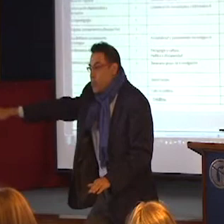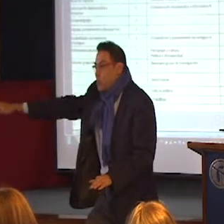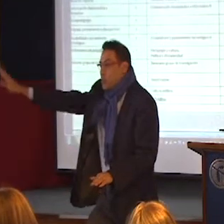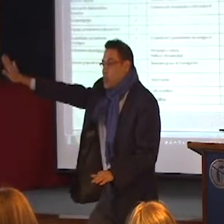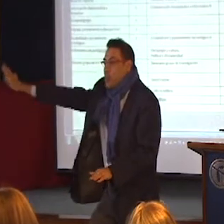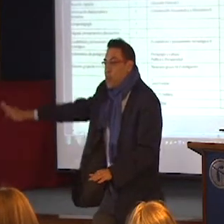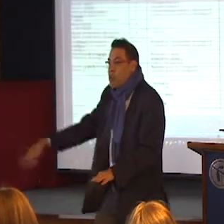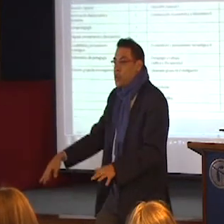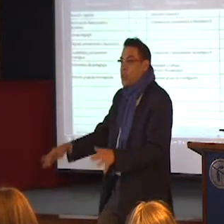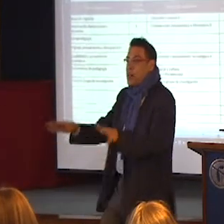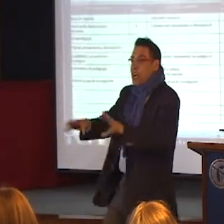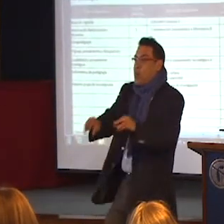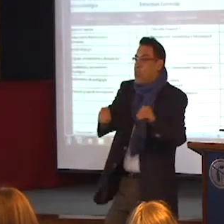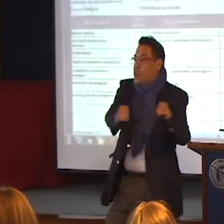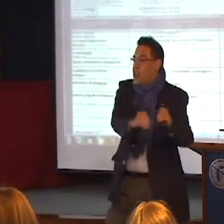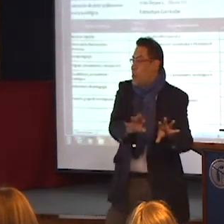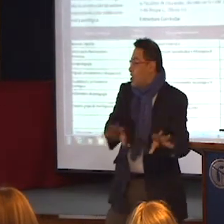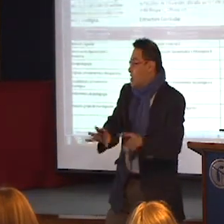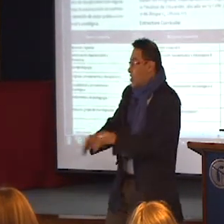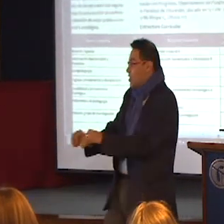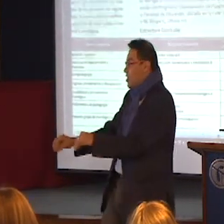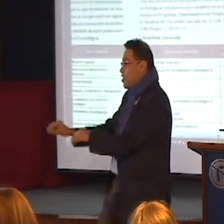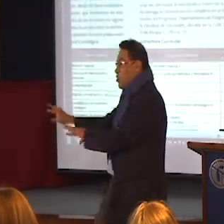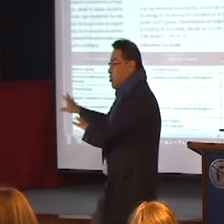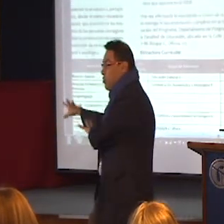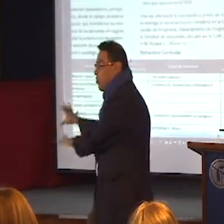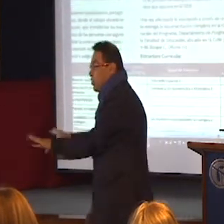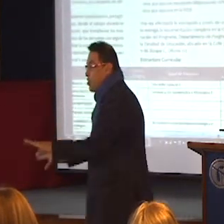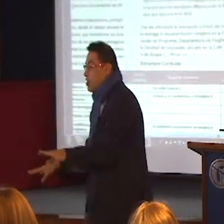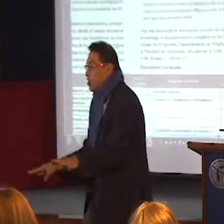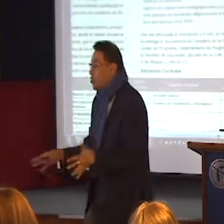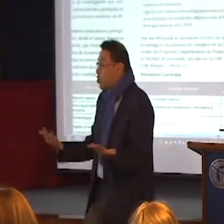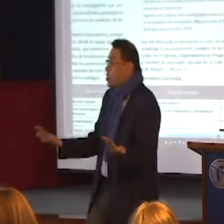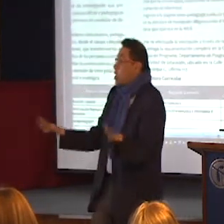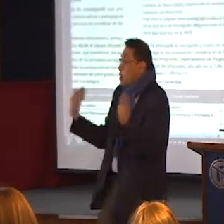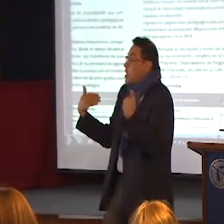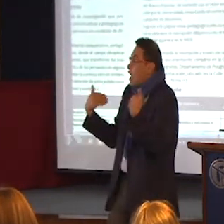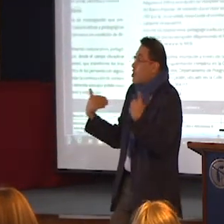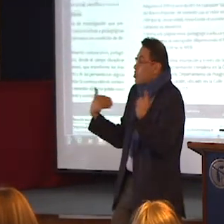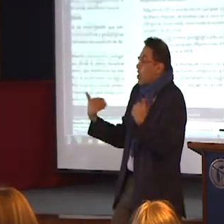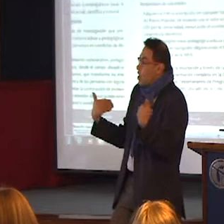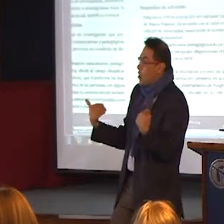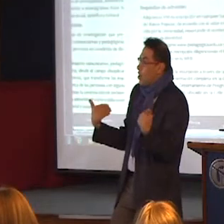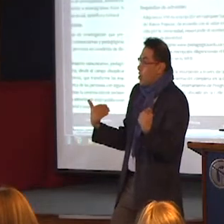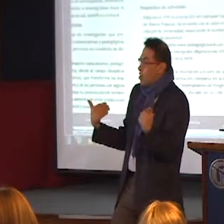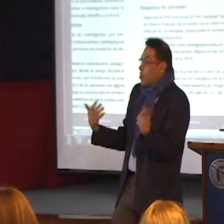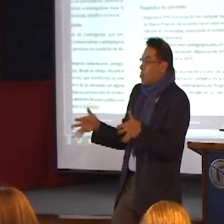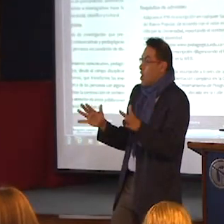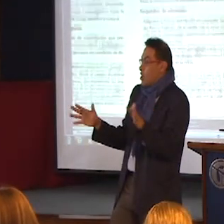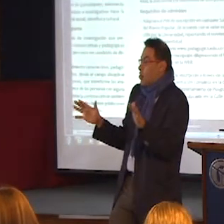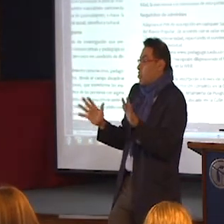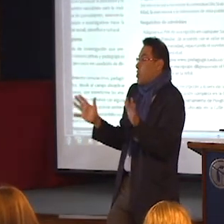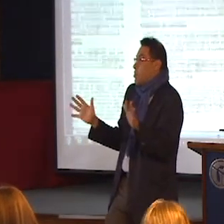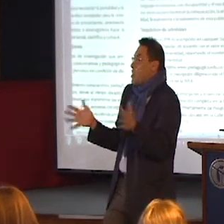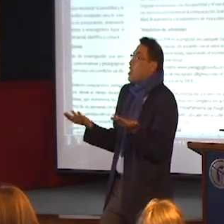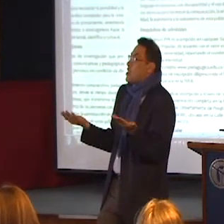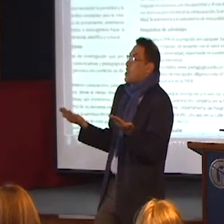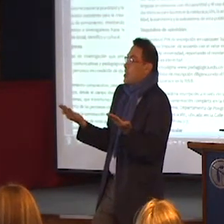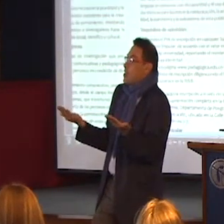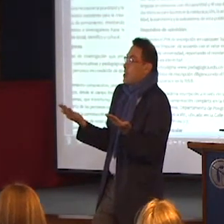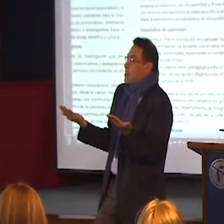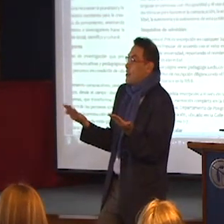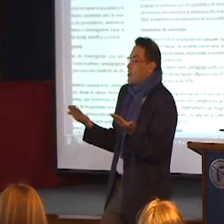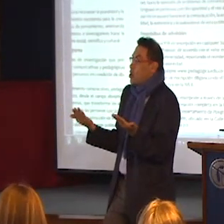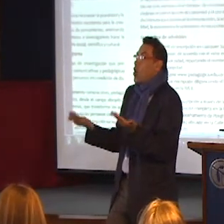ocupe el profesor de apoyo, a mí no me manden ese niño, yo prefiero tener nosotros. Y eso tiene que ver con